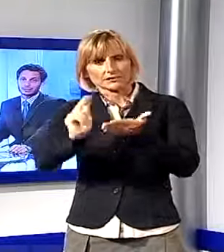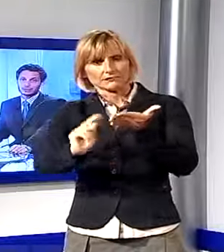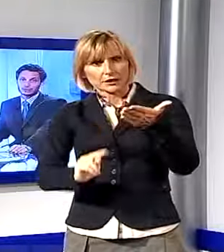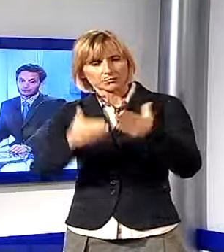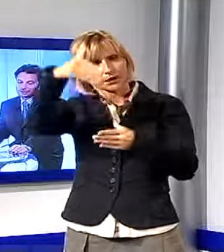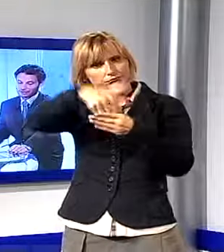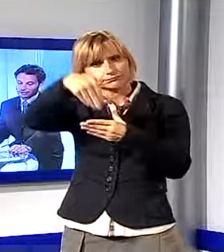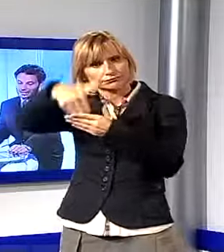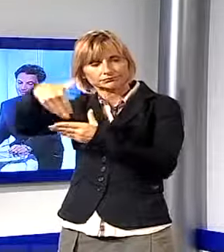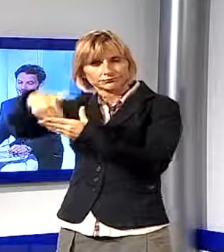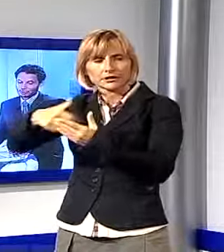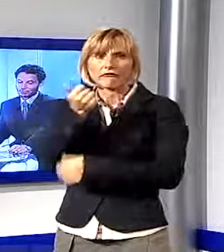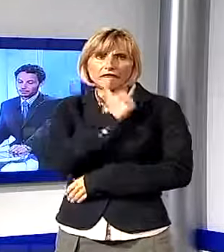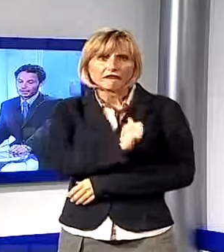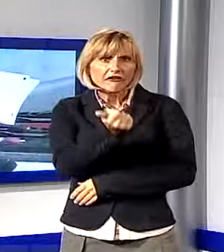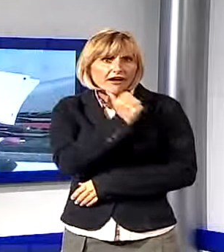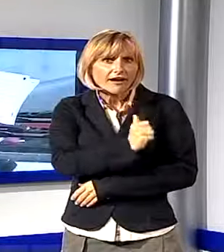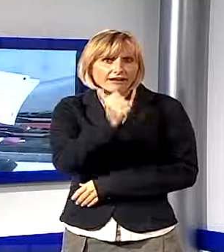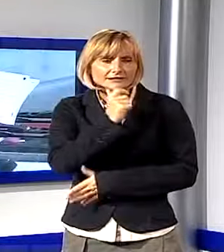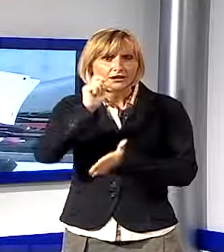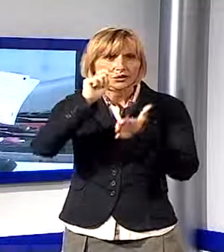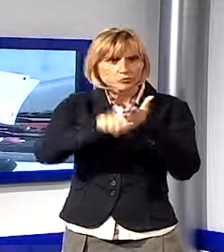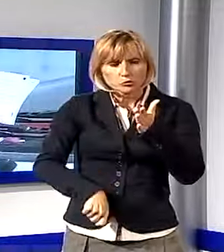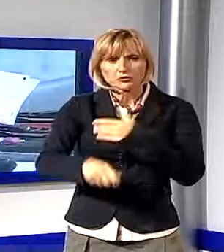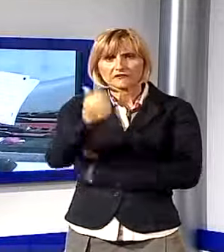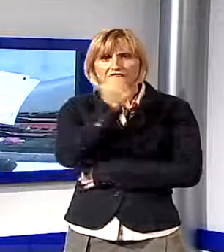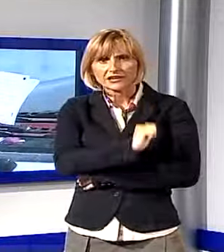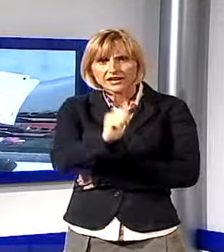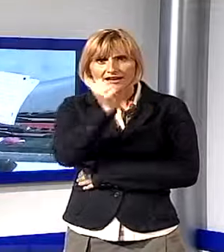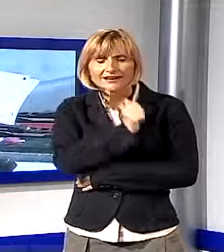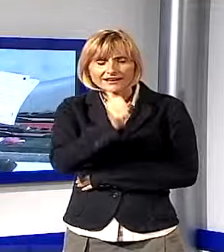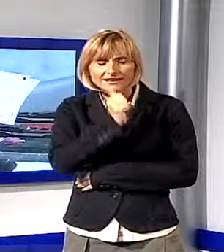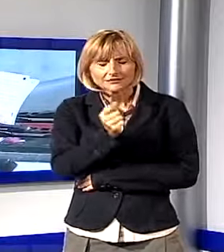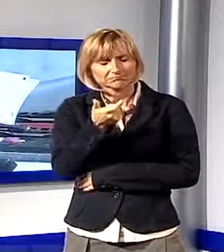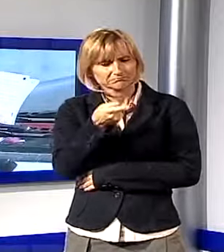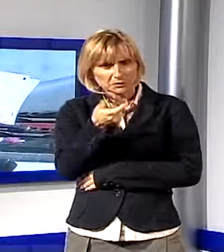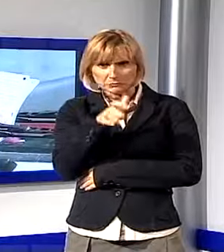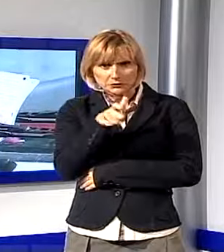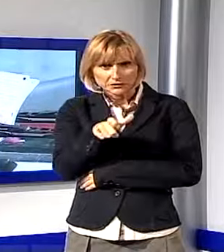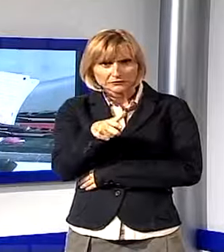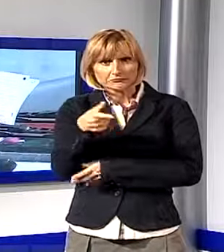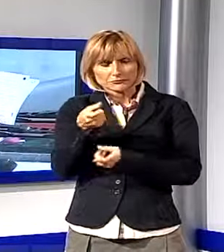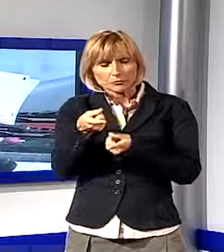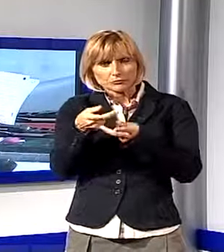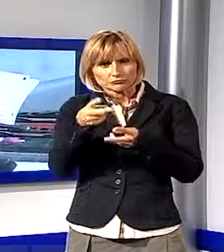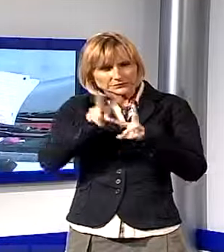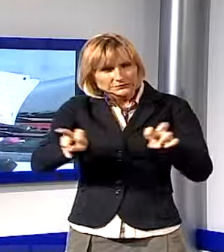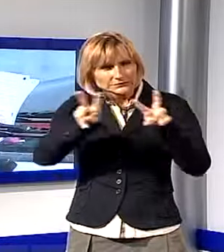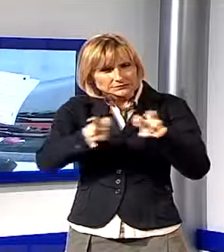multe falsificate. La Municipale ha cominciato gli accertamenti per risalire agli autori, contro i quali scatterà una denuncia penale per